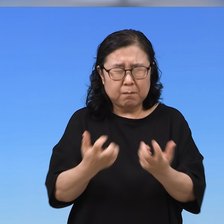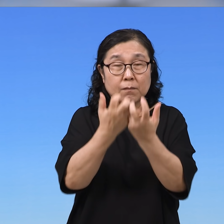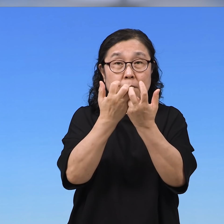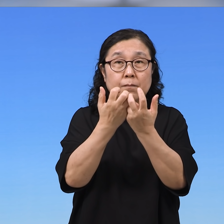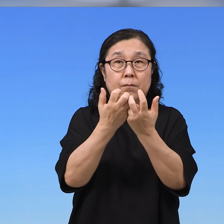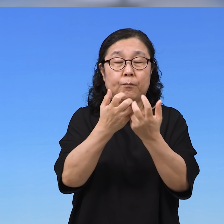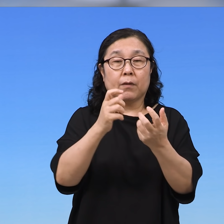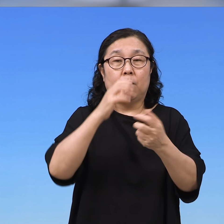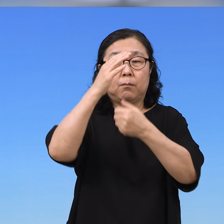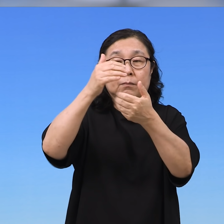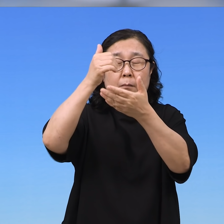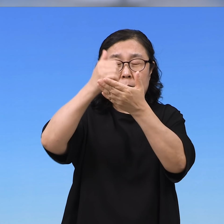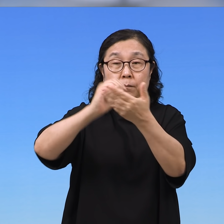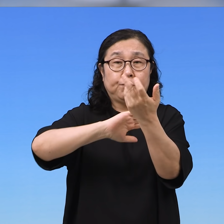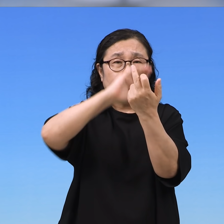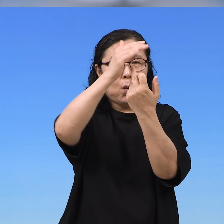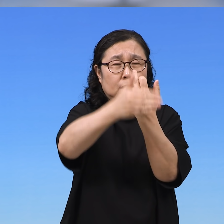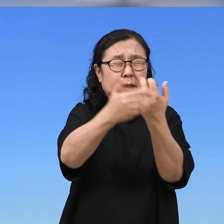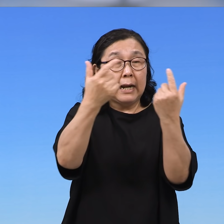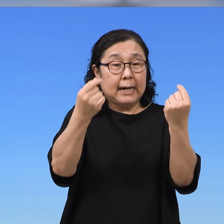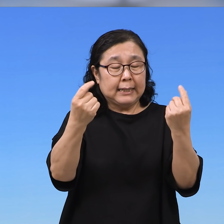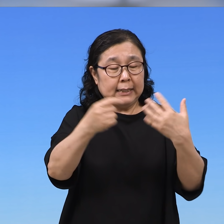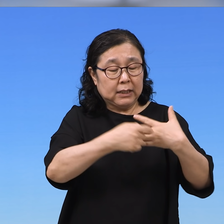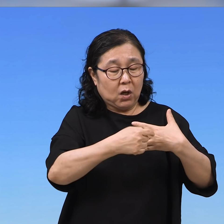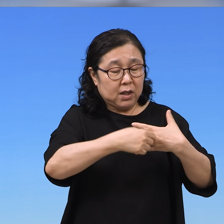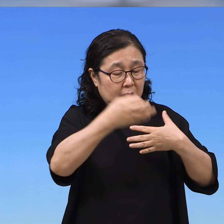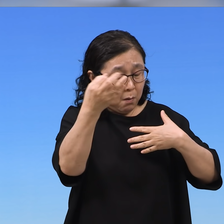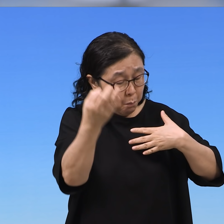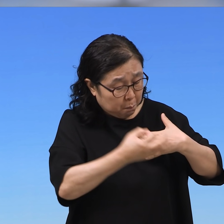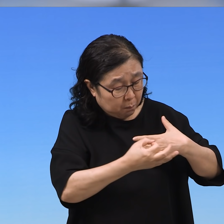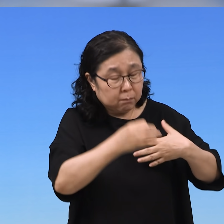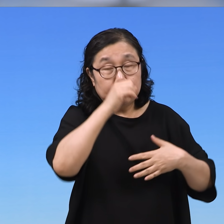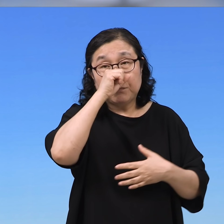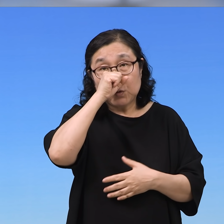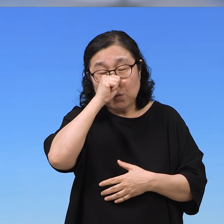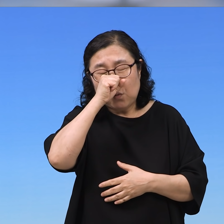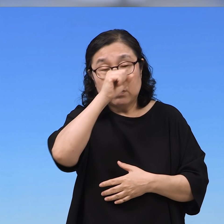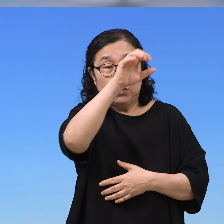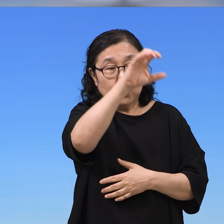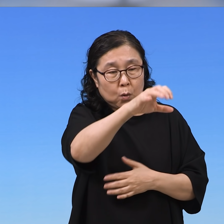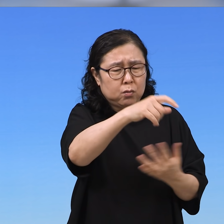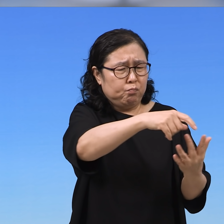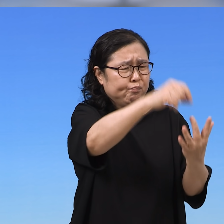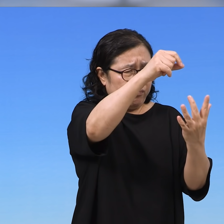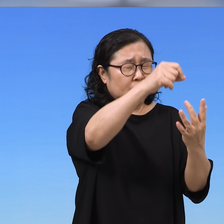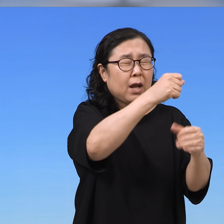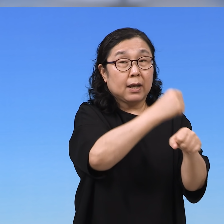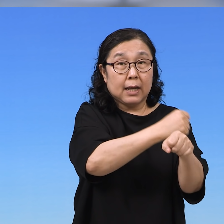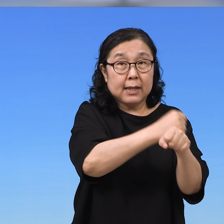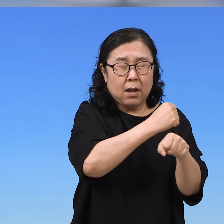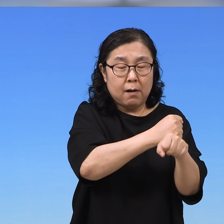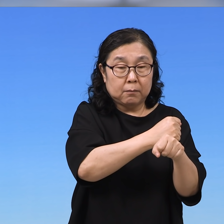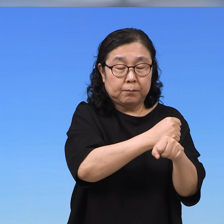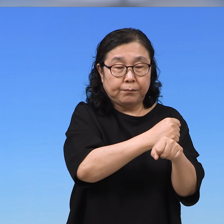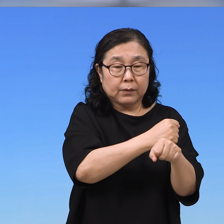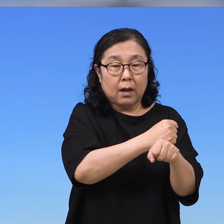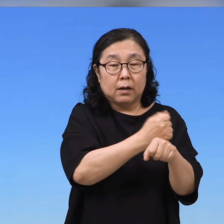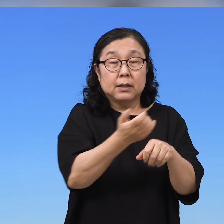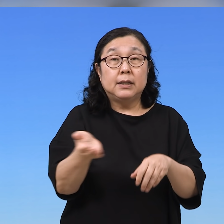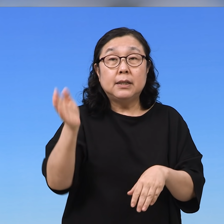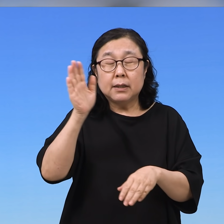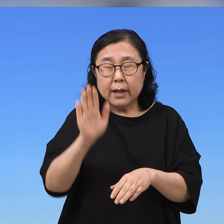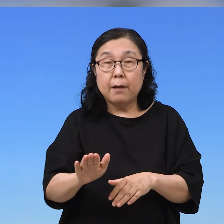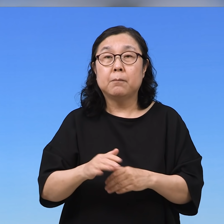넉넉하고 또 여호와의 동산처럼 풍성해 보이는 겉보기에 좋은 이런 것들을 롯이 택해가지고 거리로